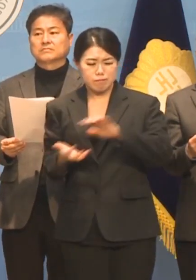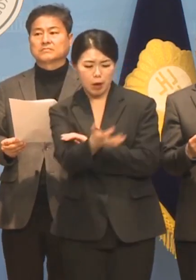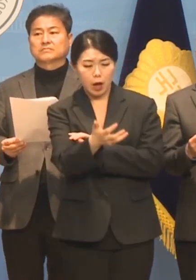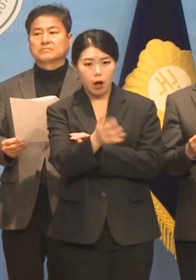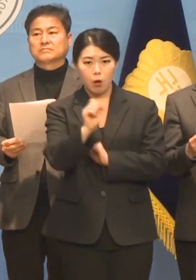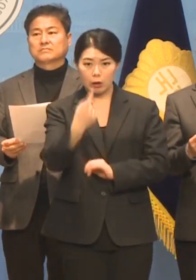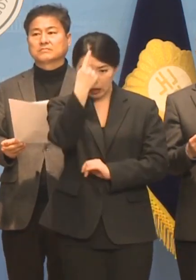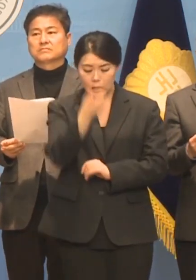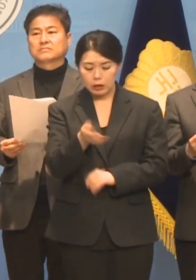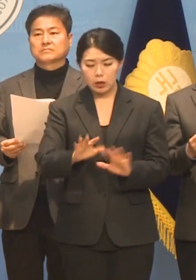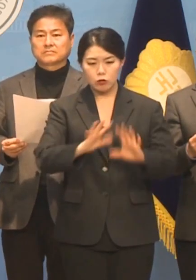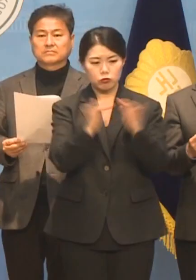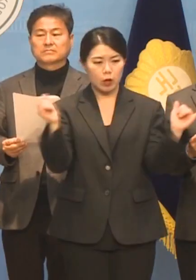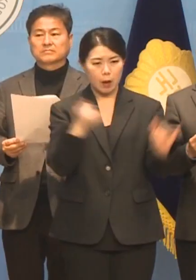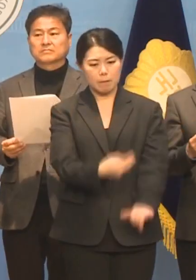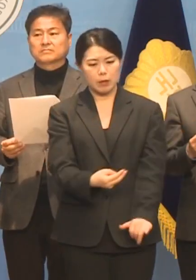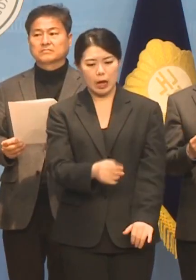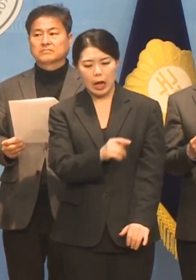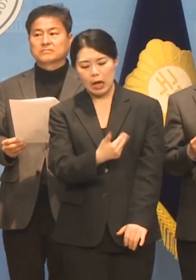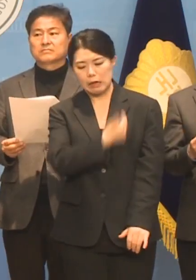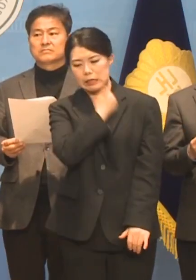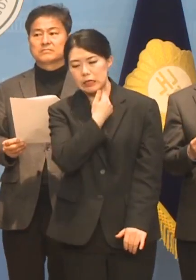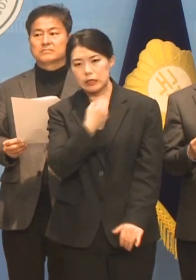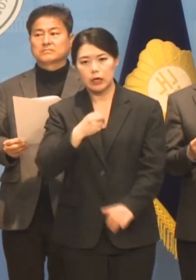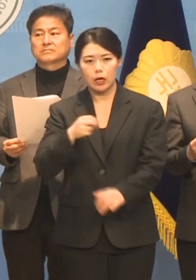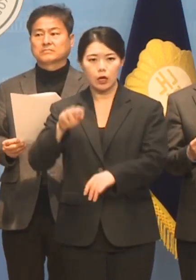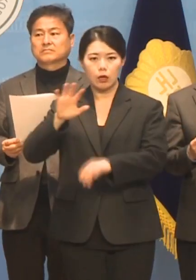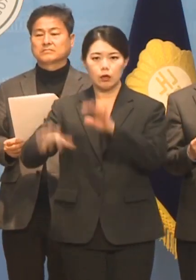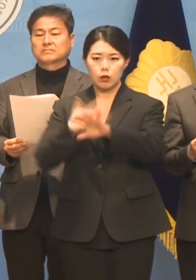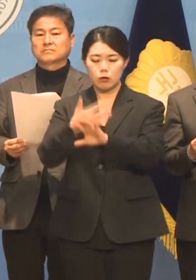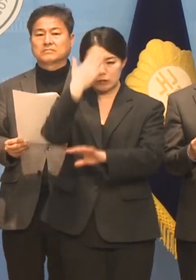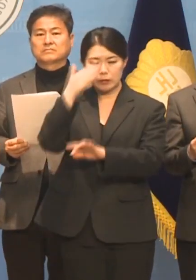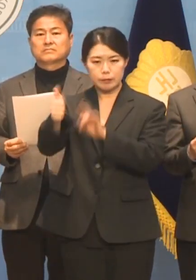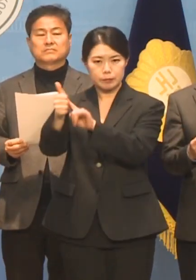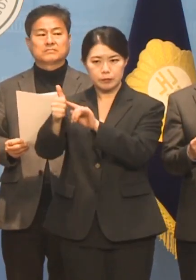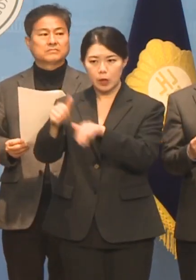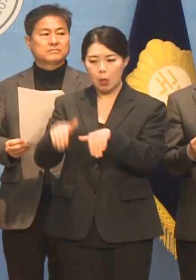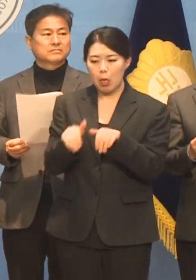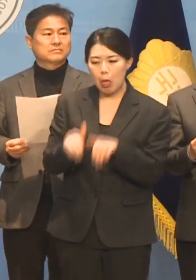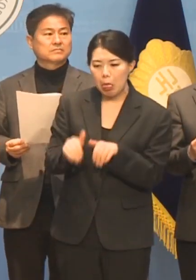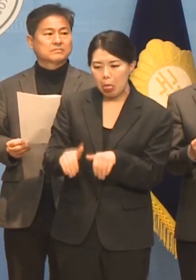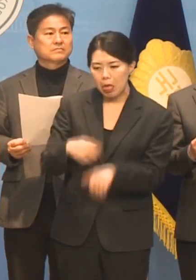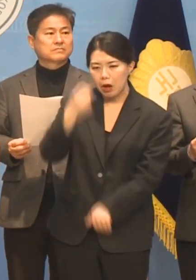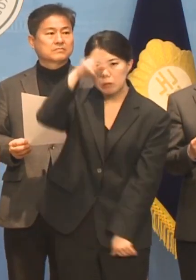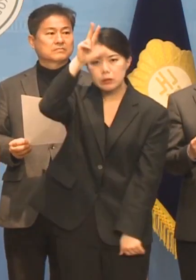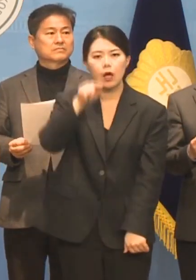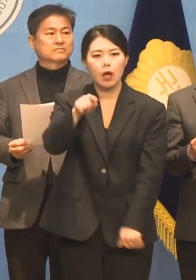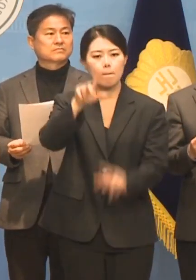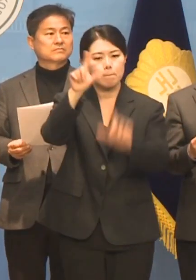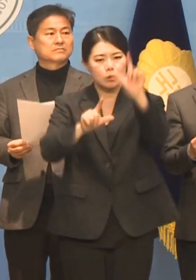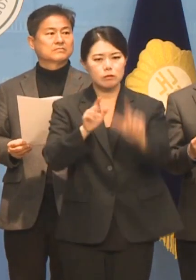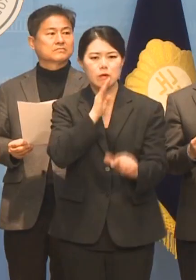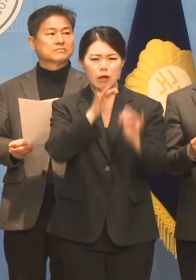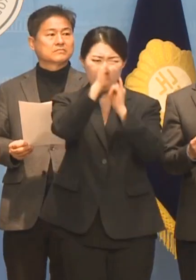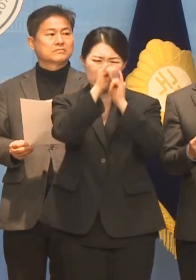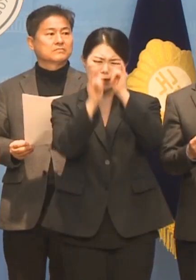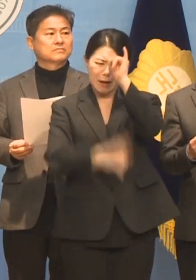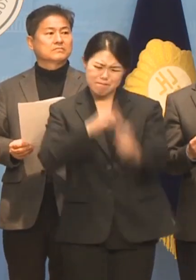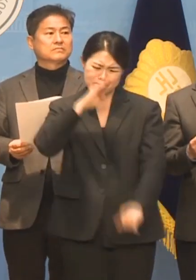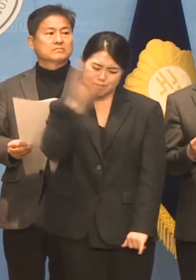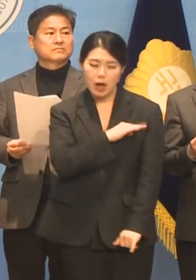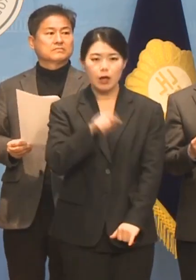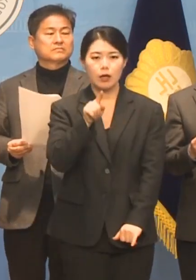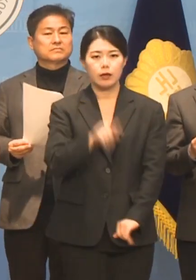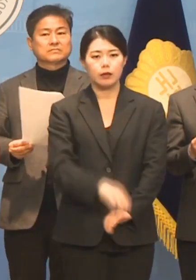내란에도 주권자인 국민을 배신하고 내란숙의 윤석열에 부역한 검찰의 행태는 역사의 오명으로 남을